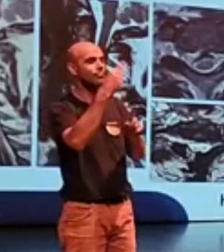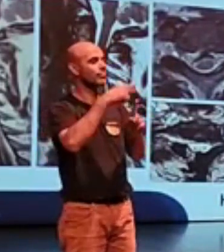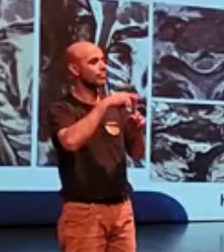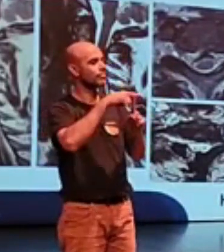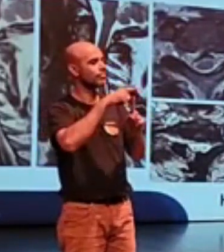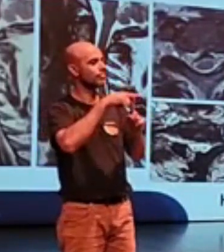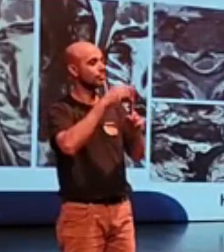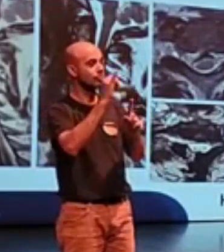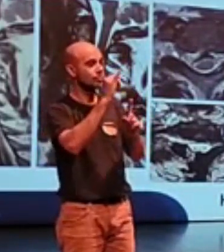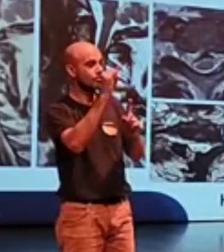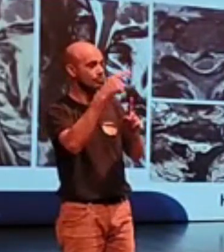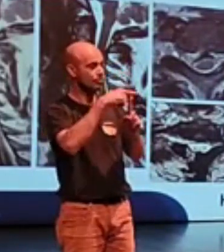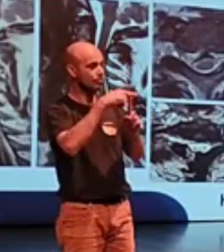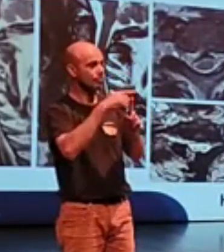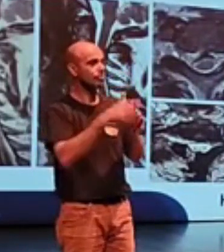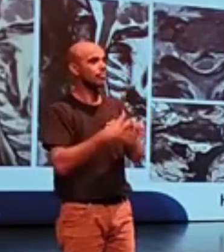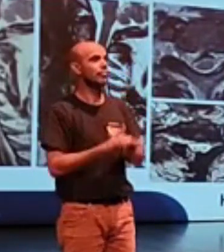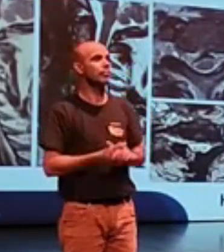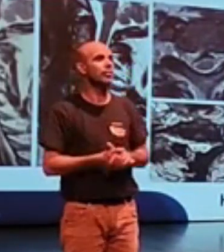passar.